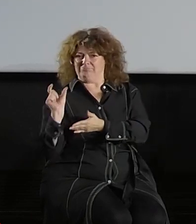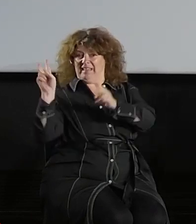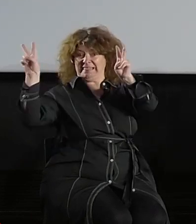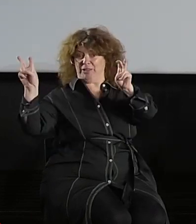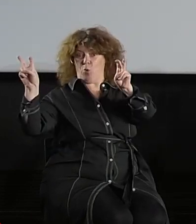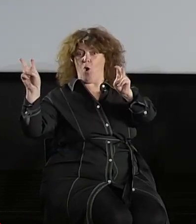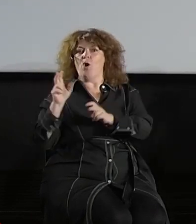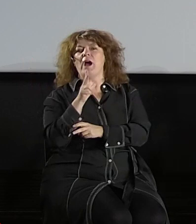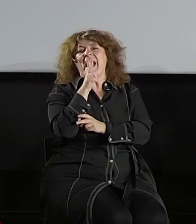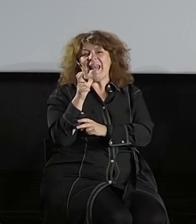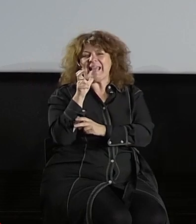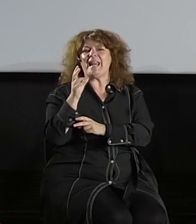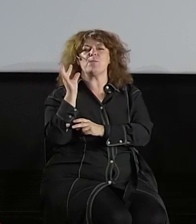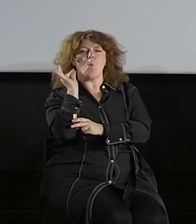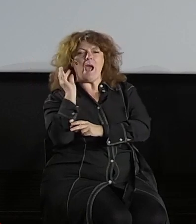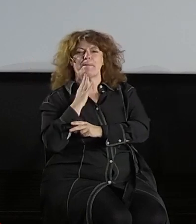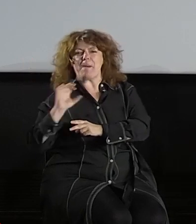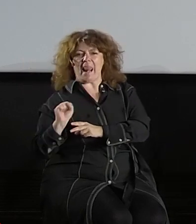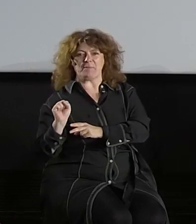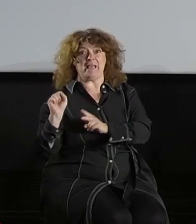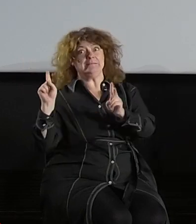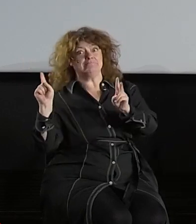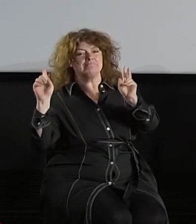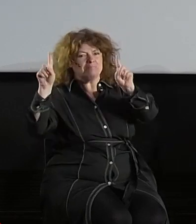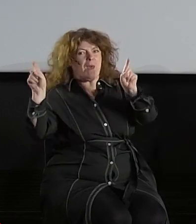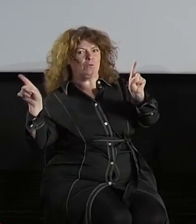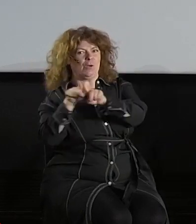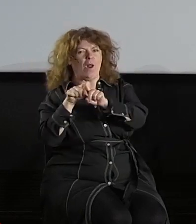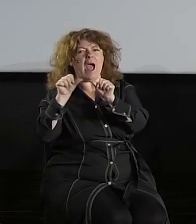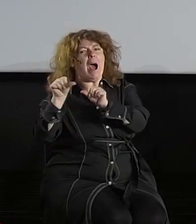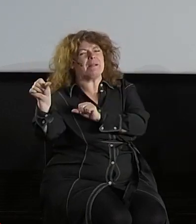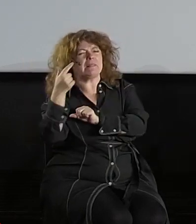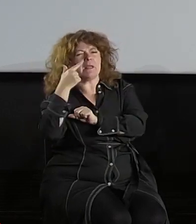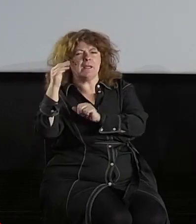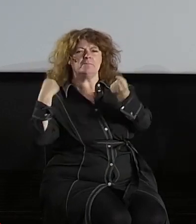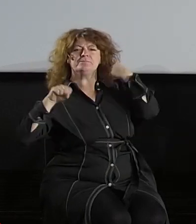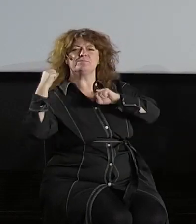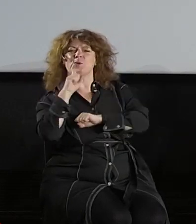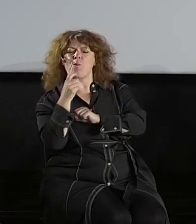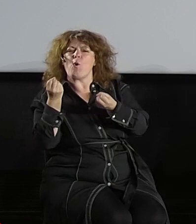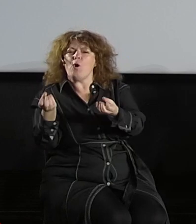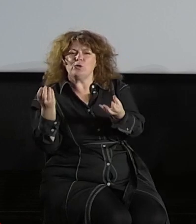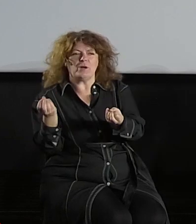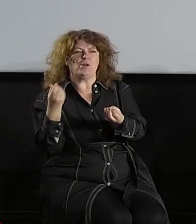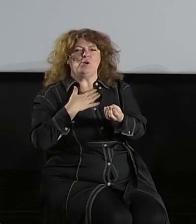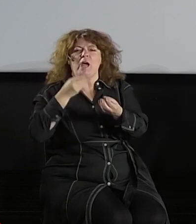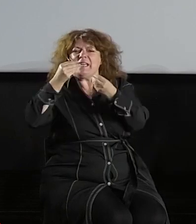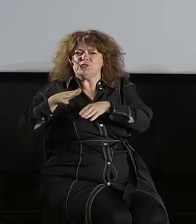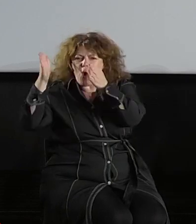Helen Keller mujer maravilla como pregunta y Y a partir de ahí pues contar contar toda su historia y al